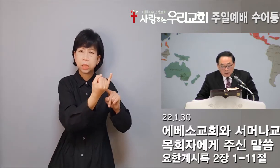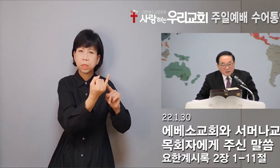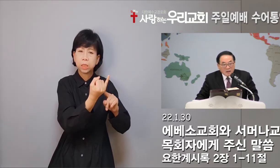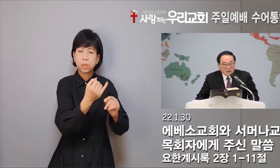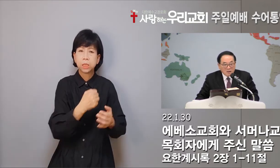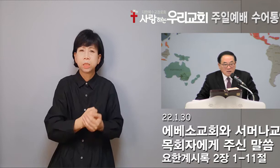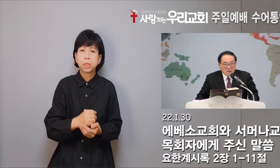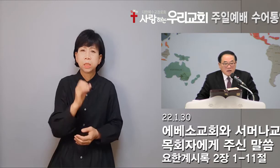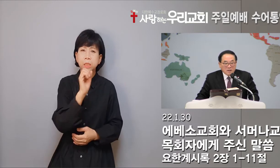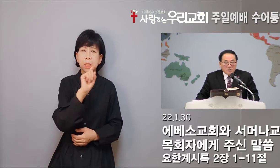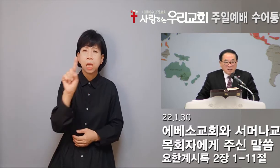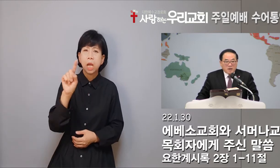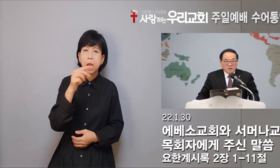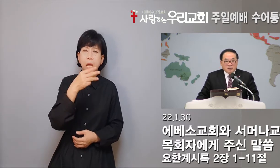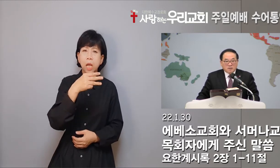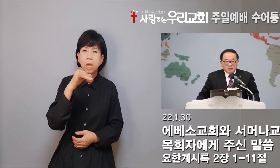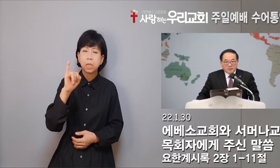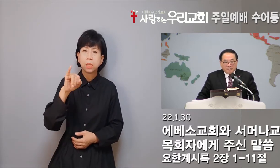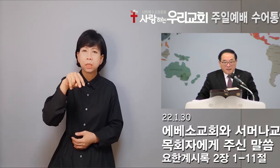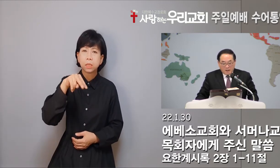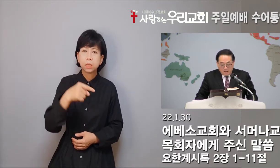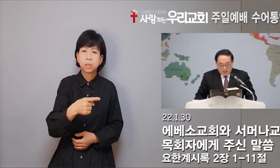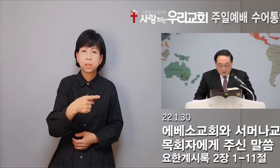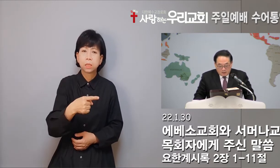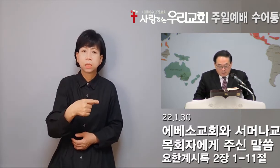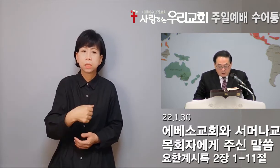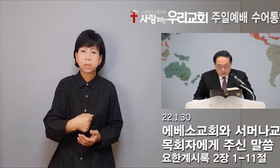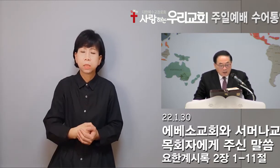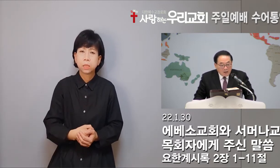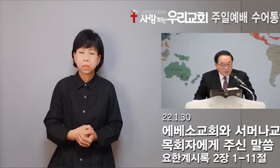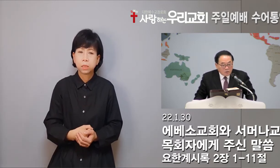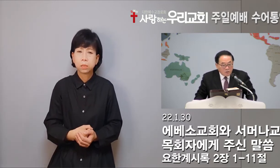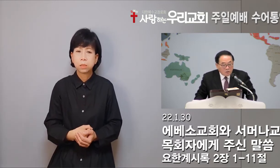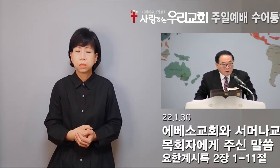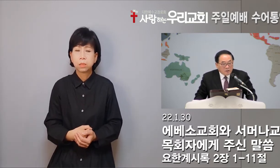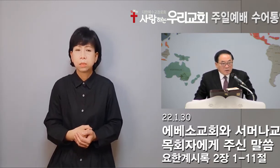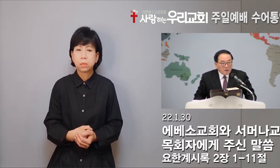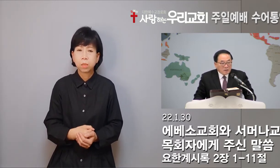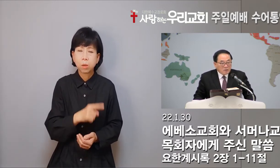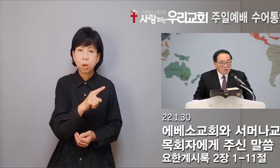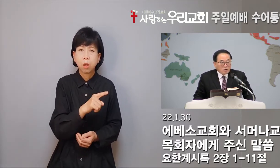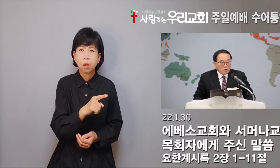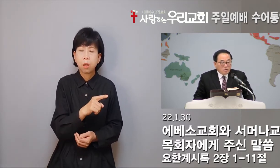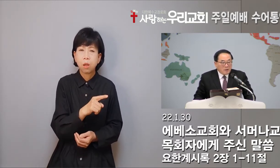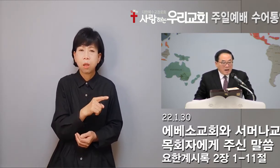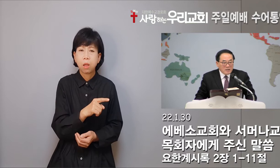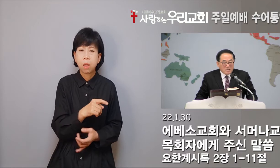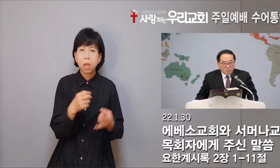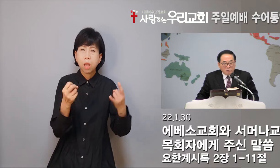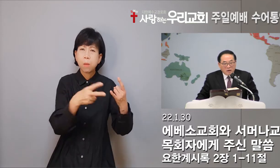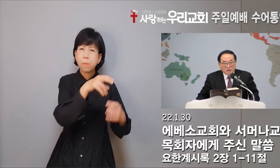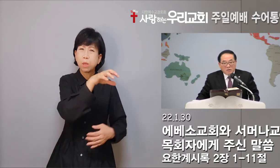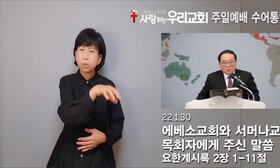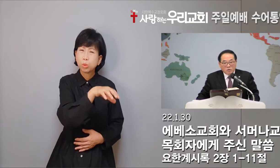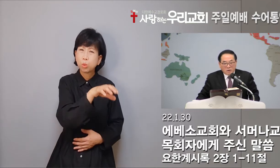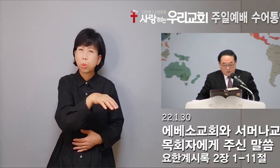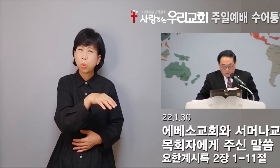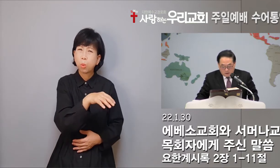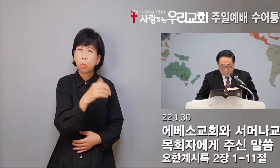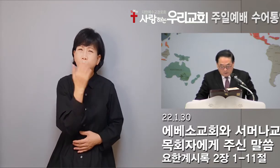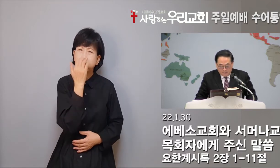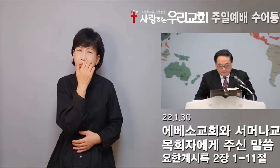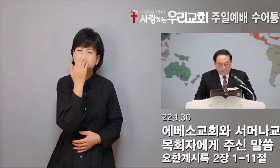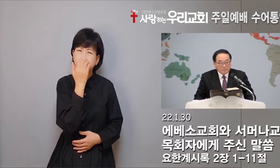중에서는 신전 창기들이 많이 있었습니다. 그래서 이 에베소는 성적으로 많이 문란했던